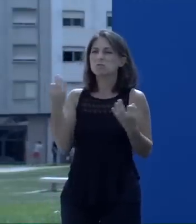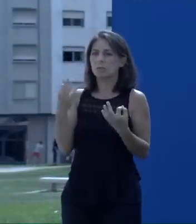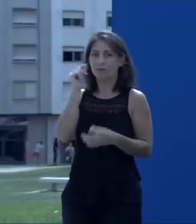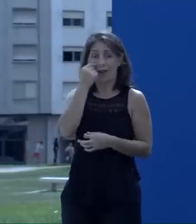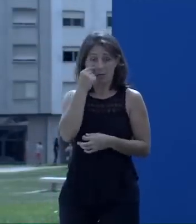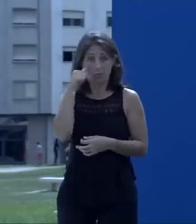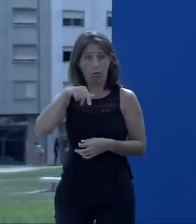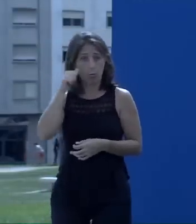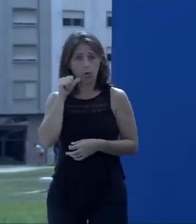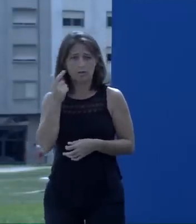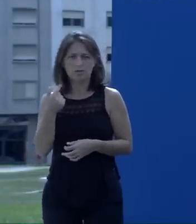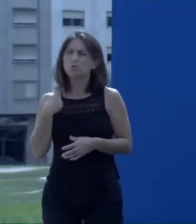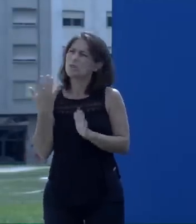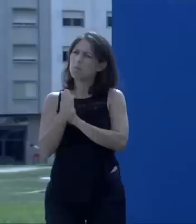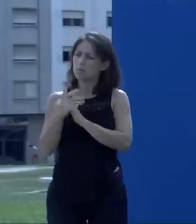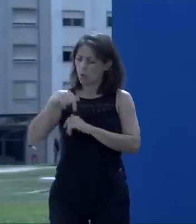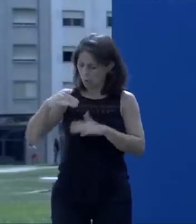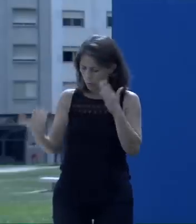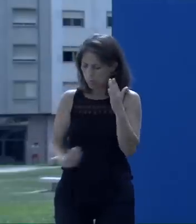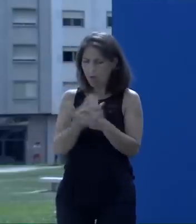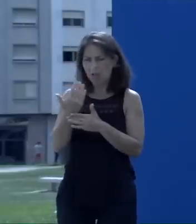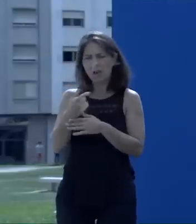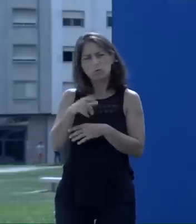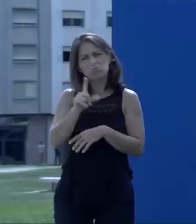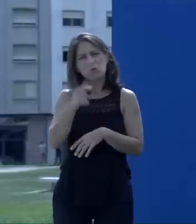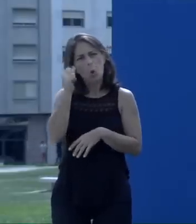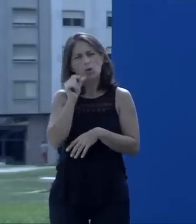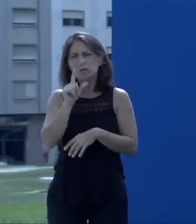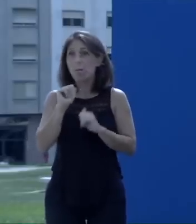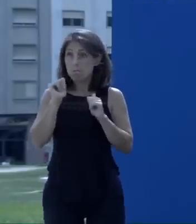Carballiño. Explicábamoslo esta mañá, decidímonos por Ourense